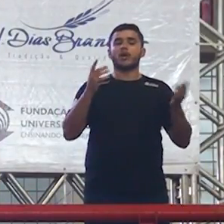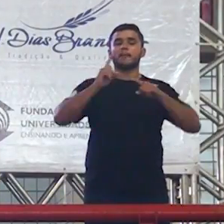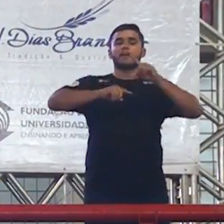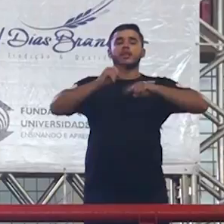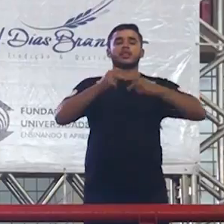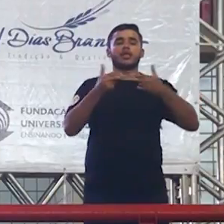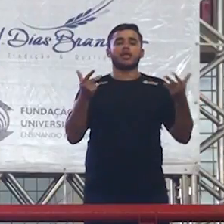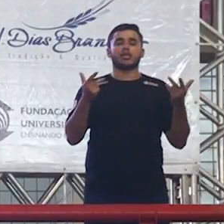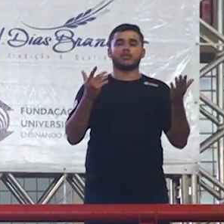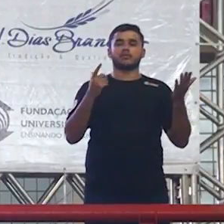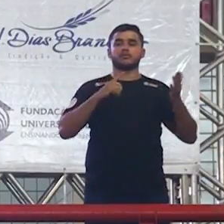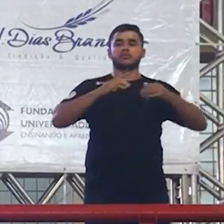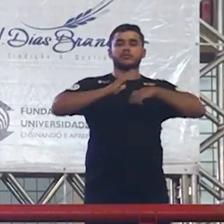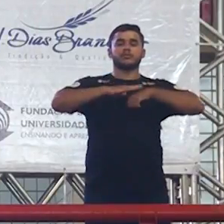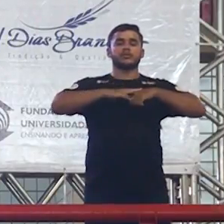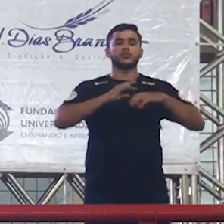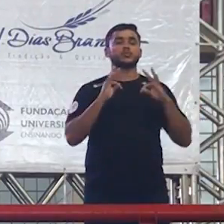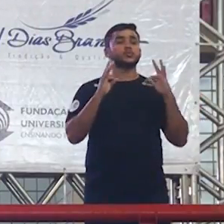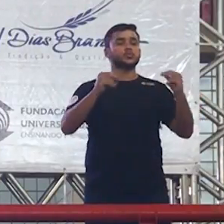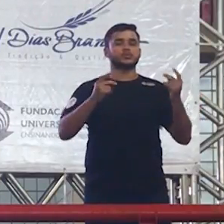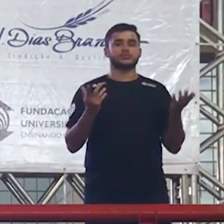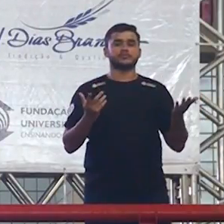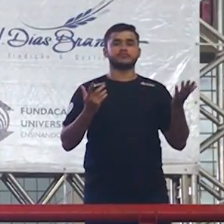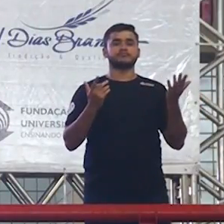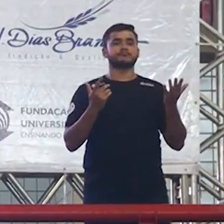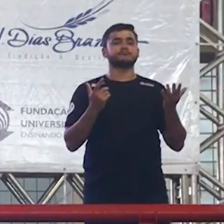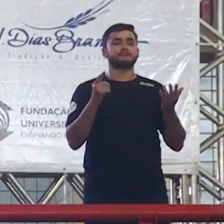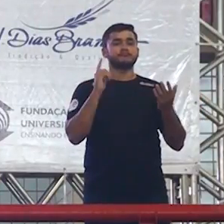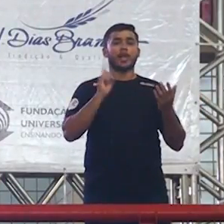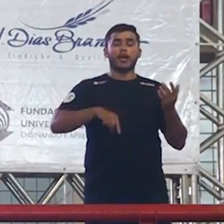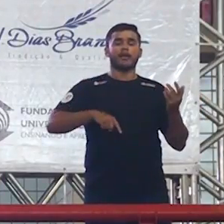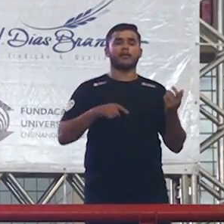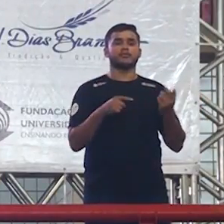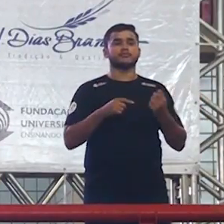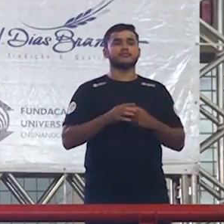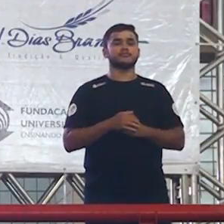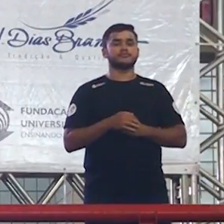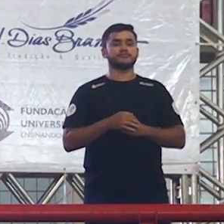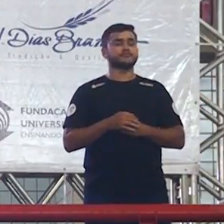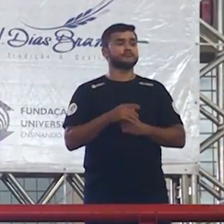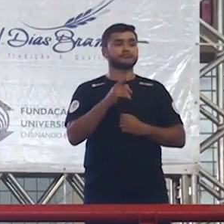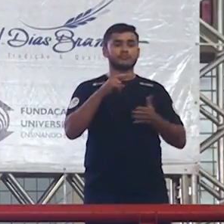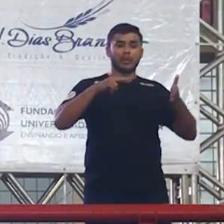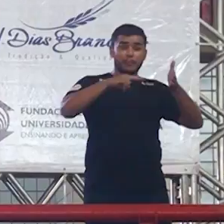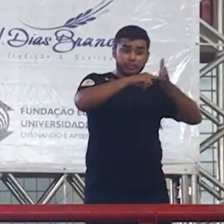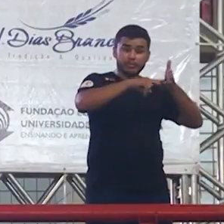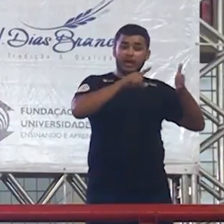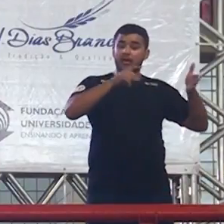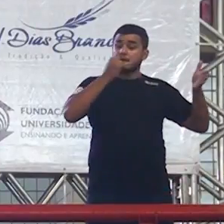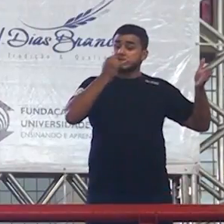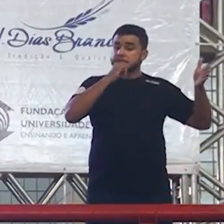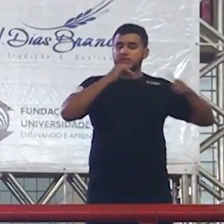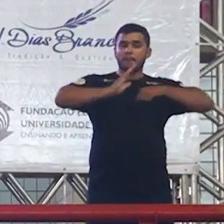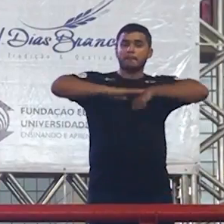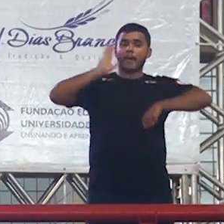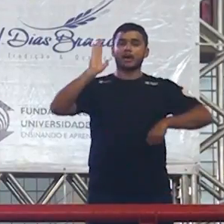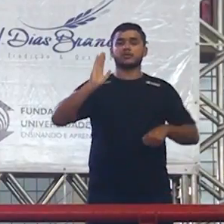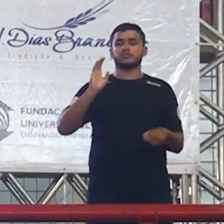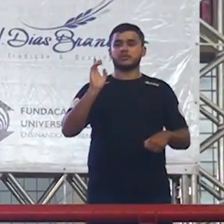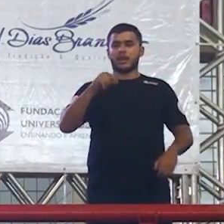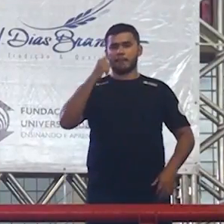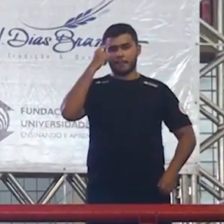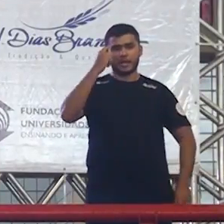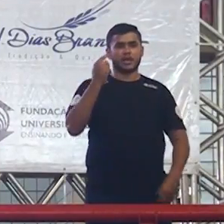São aqueles que convertem em calor. São aqueles que convertem em calor. Então deixa eu fazer uma pergunta. Calor, pessoal, não necessariamente